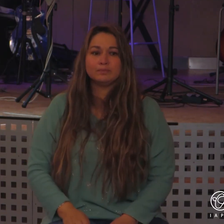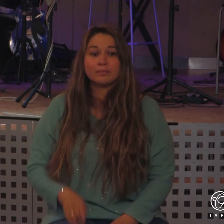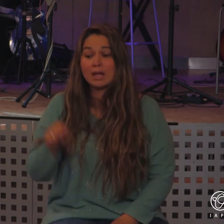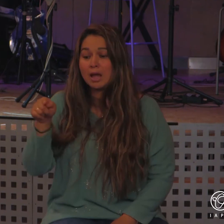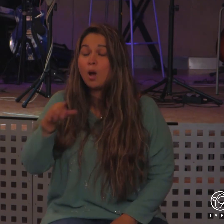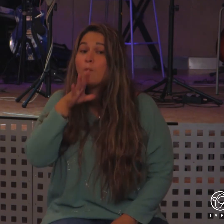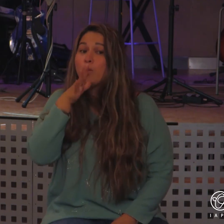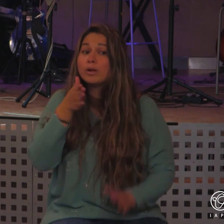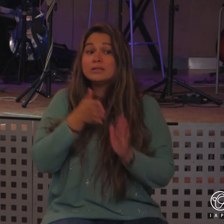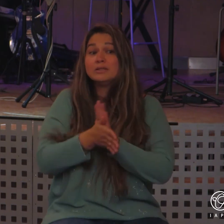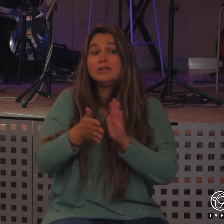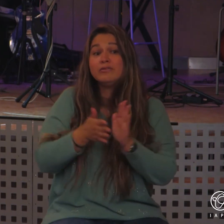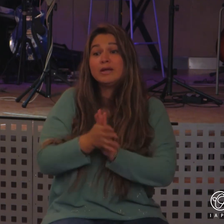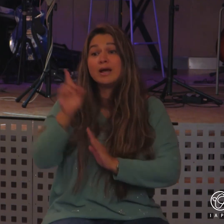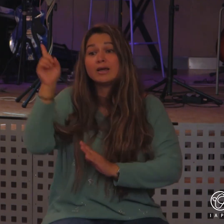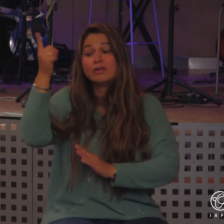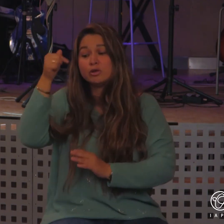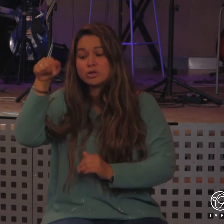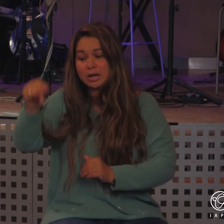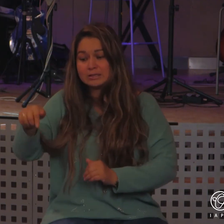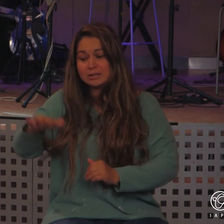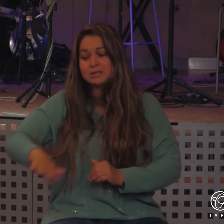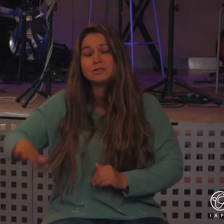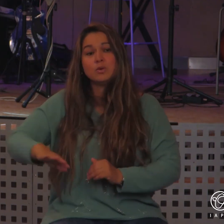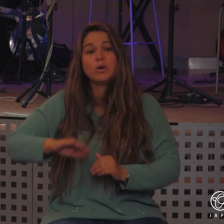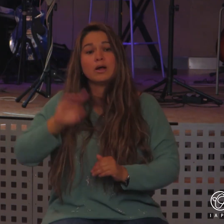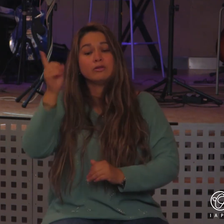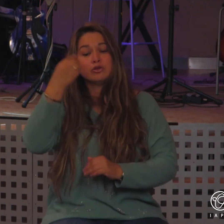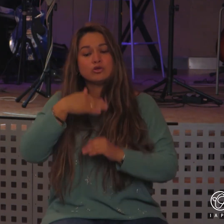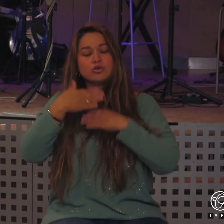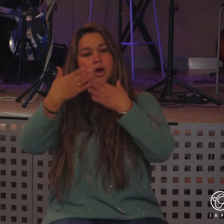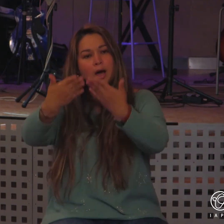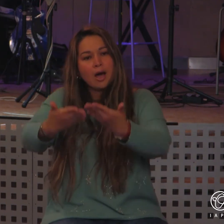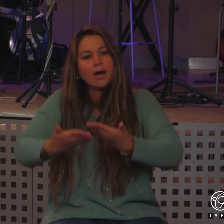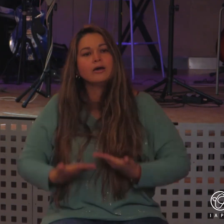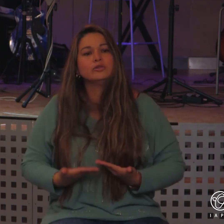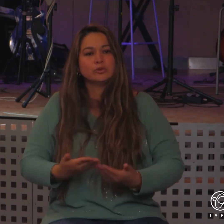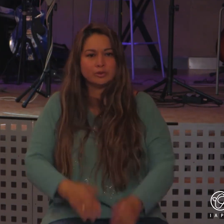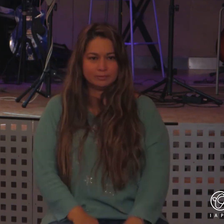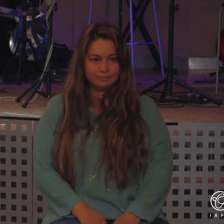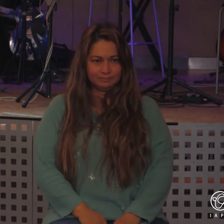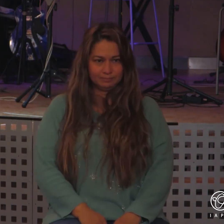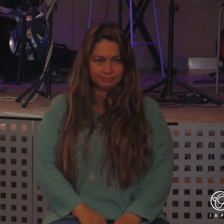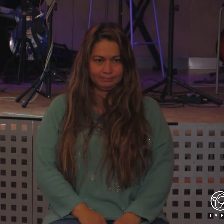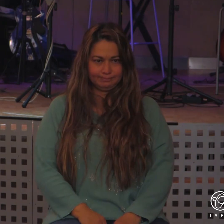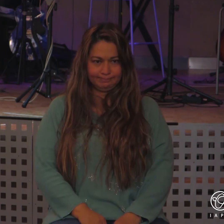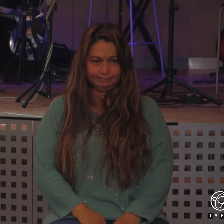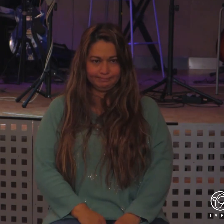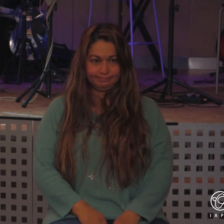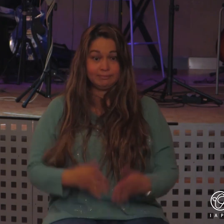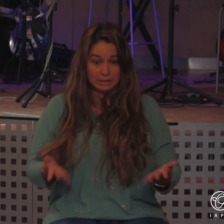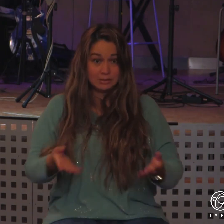Sigue, ahora seguiremos más adelante, pero parémonos aquí. Toma una piedra